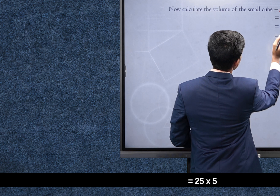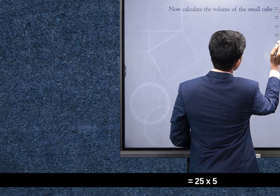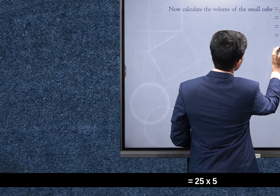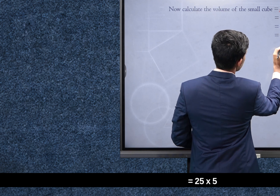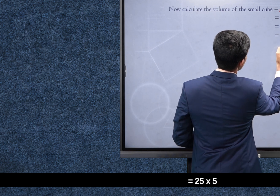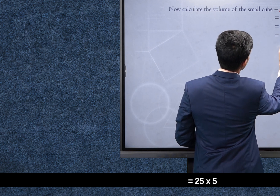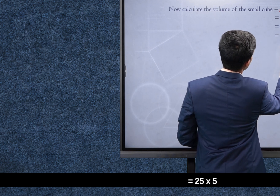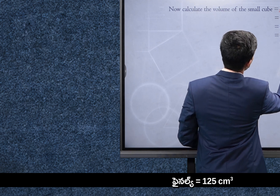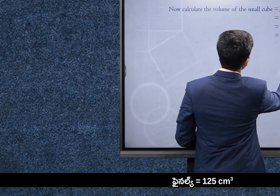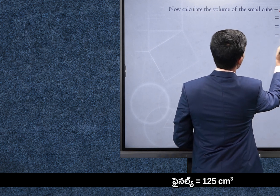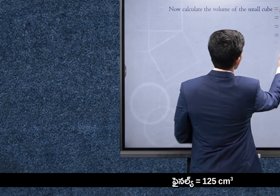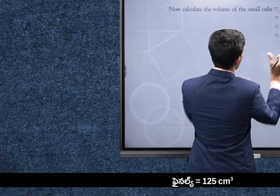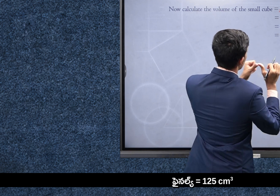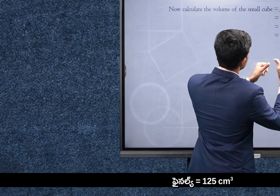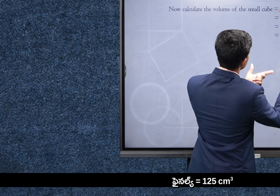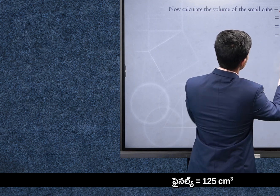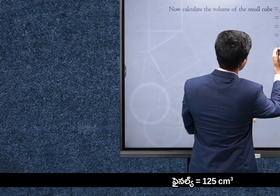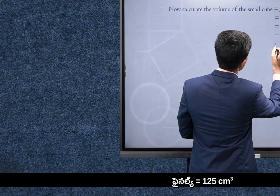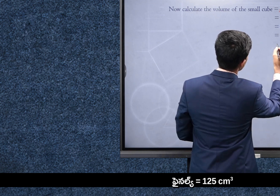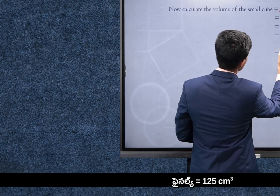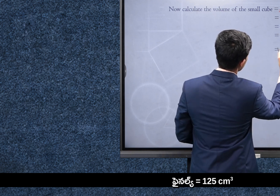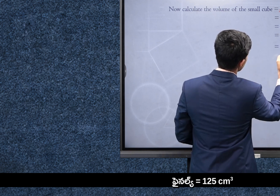25 ఇంటూ 5 ఫైనలీ 125 సెంటీమీటర్ క్యూబ్.